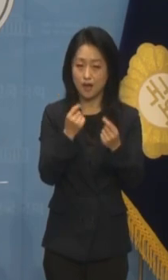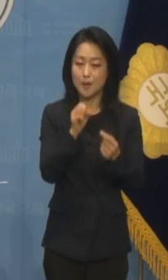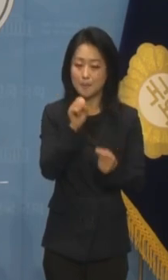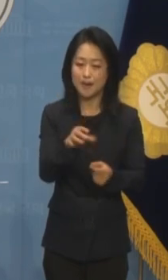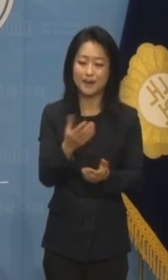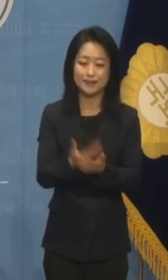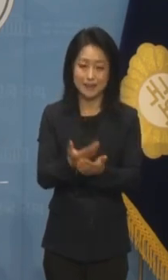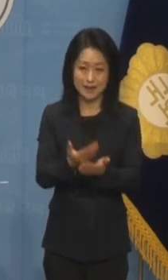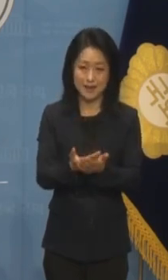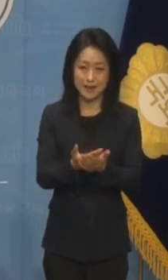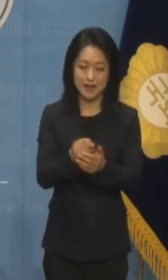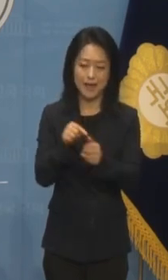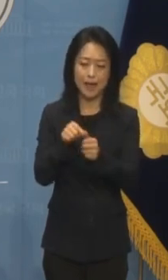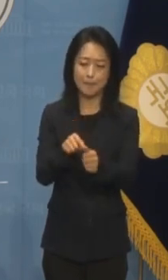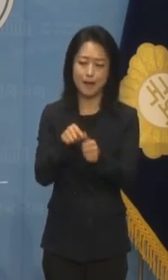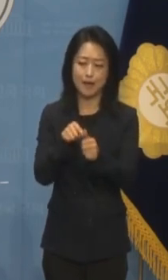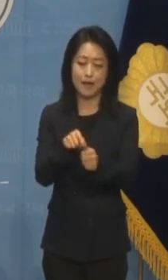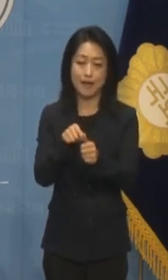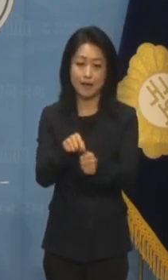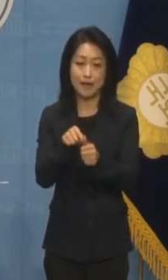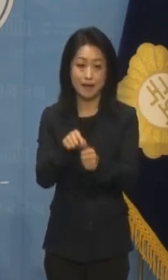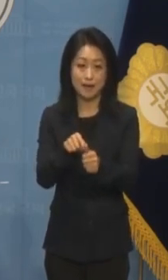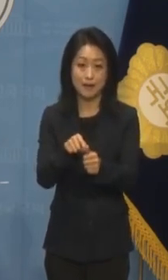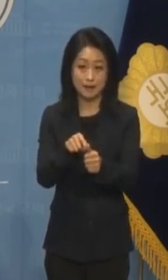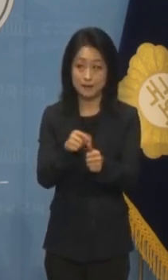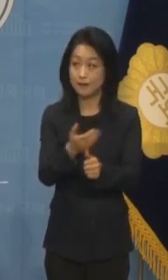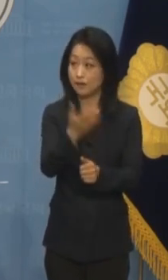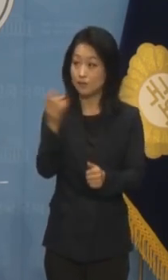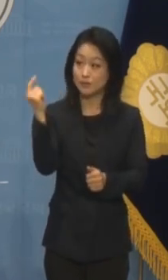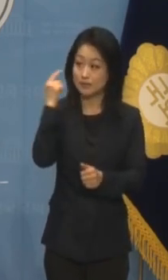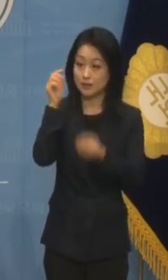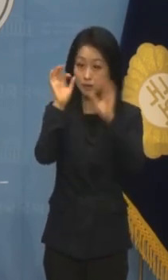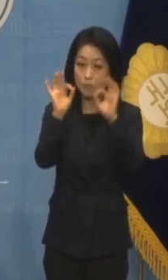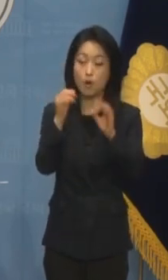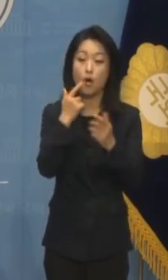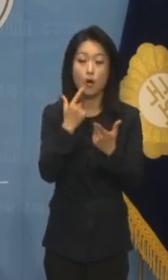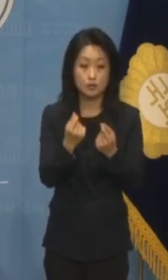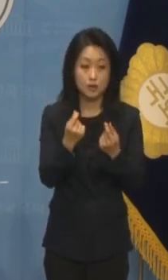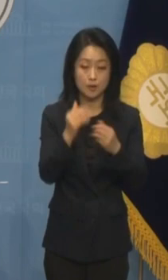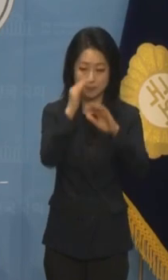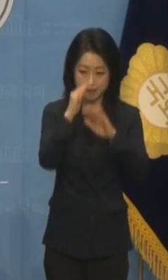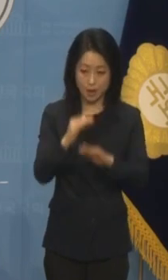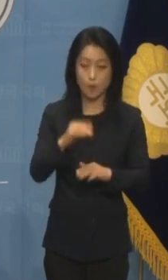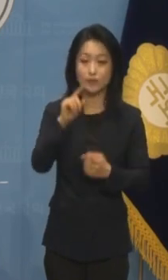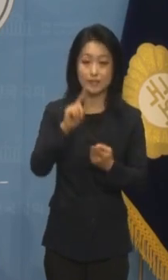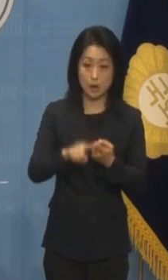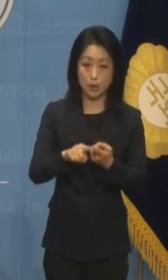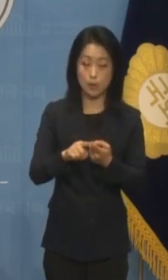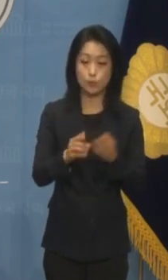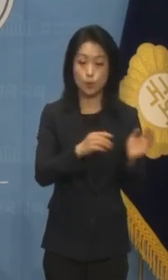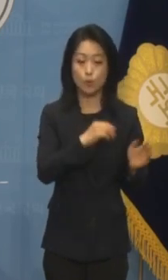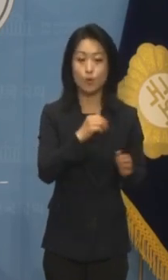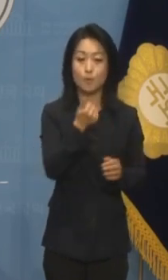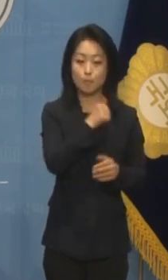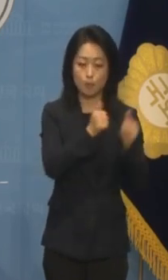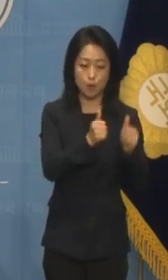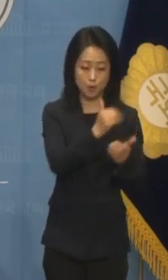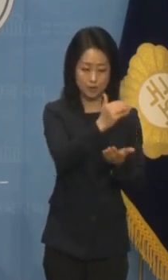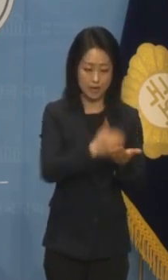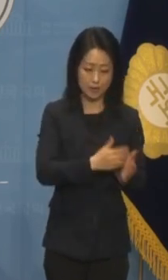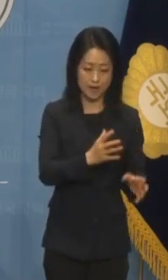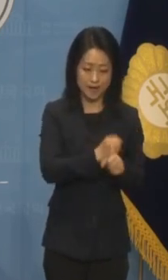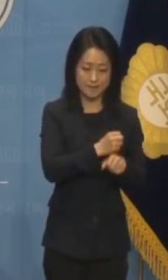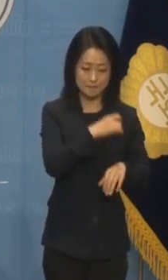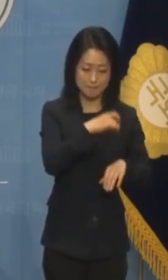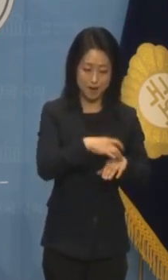취지로 여러 번 압박을 가합니다. 분명히 들으셨던 대로 그 내용 그대로고요. 그리고 변론 요지서를 보내줄 테니까 그걸